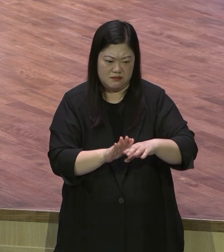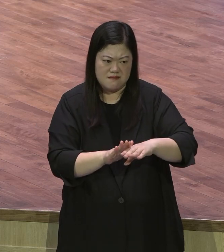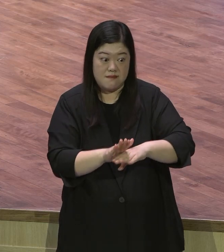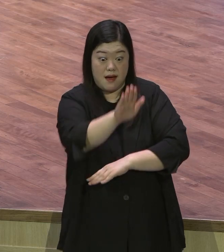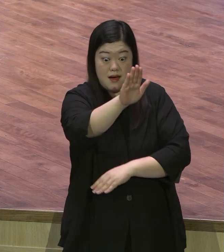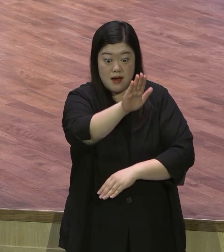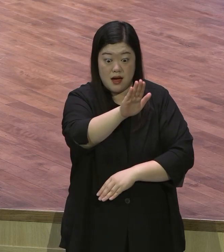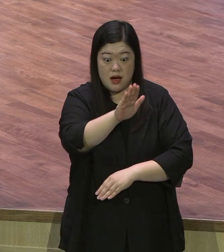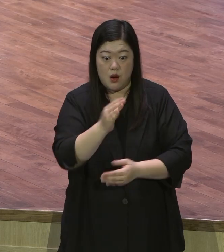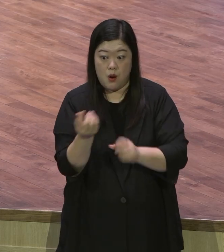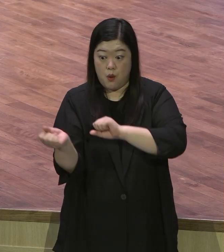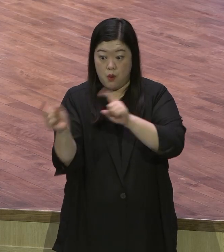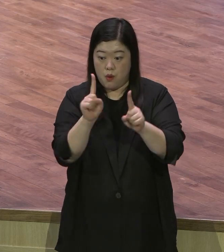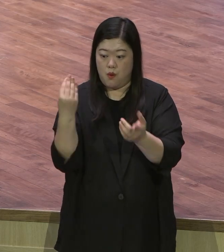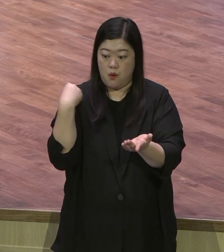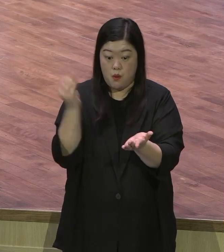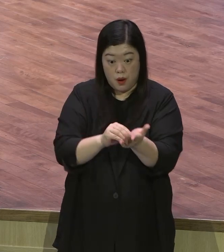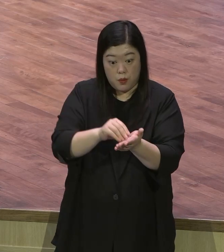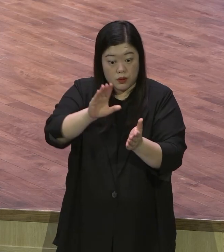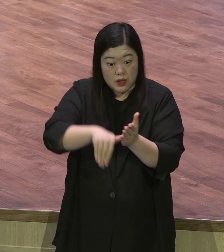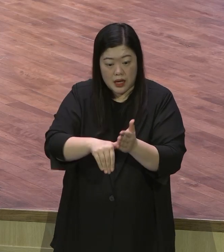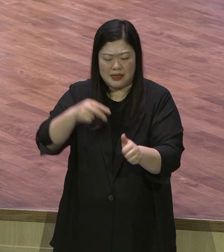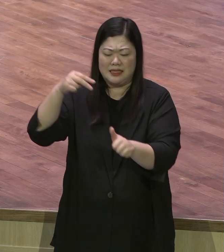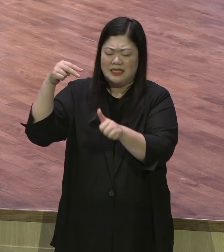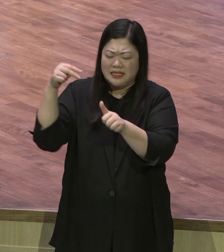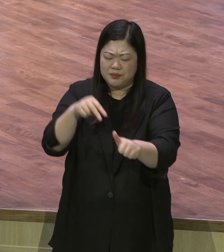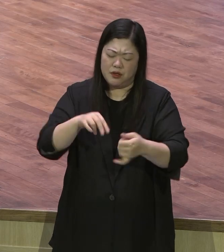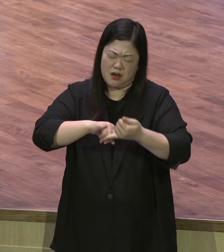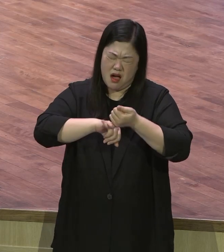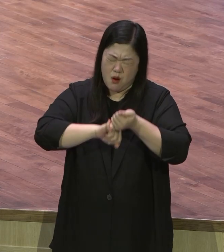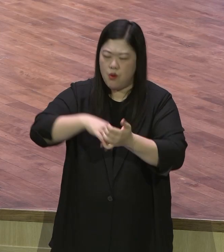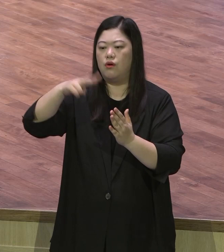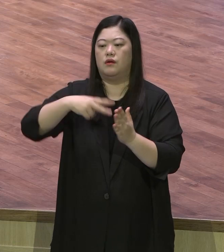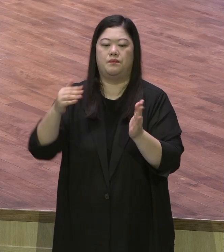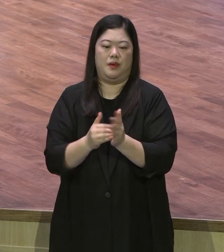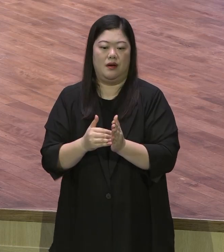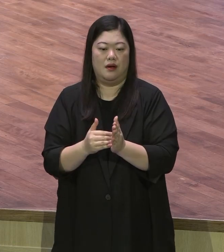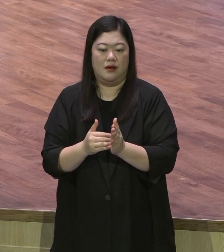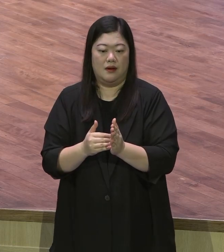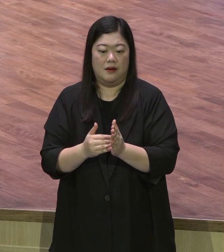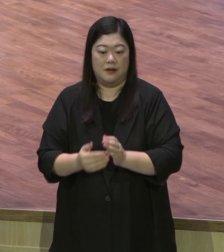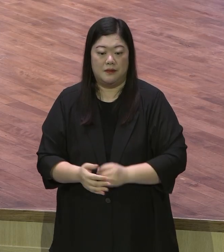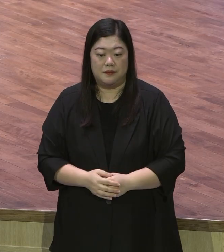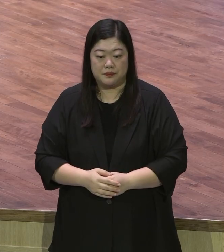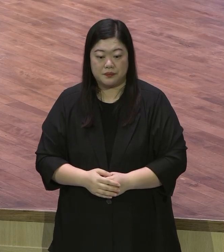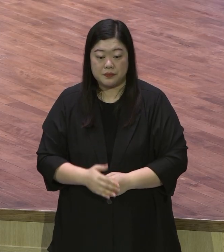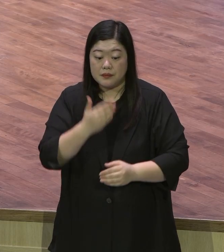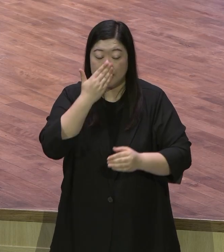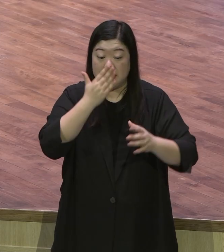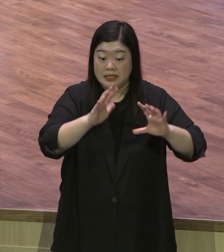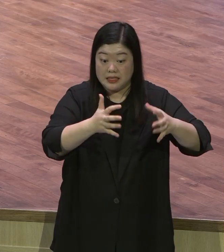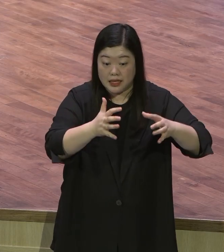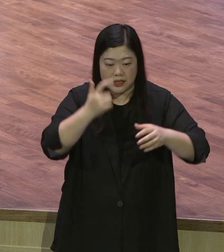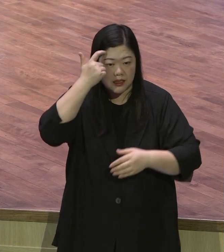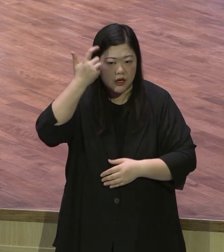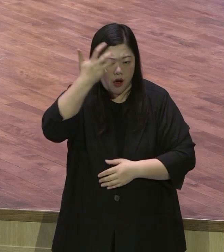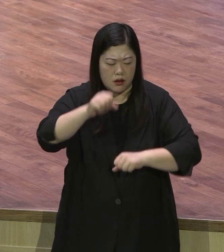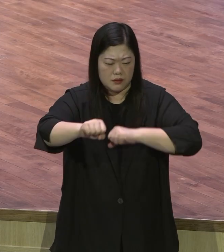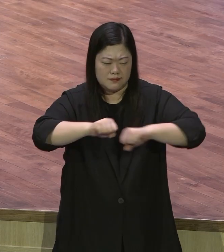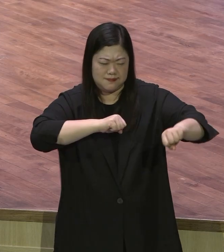됐어요. 올해 원단 메시지도 본문인 느헤미야에 보면요, 에스라를 통해서 이스라엘이 영적 회복 운동을 일으키는데